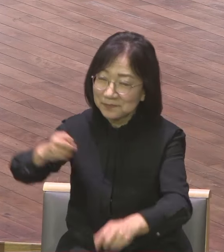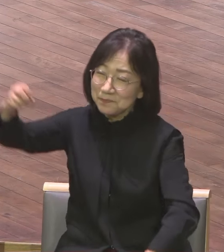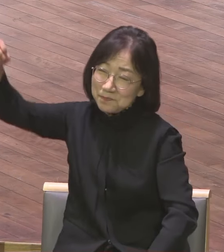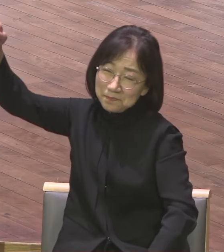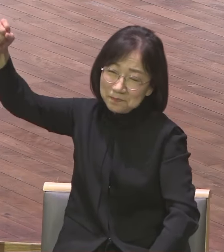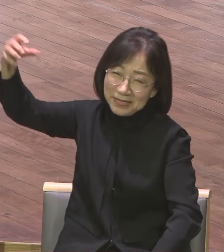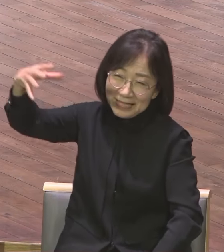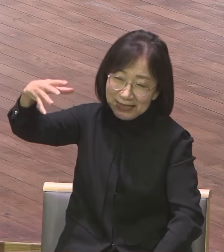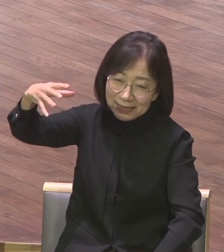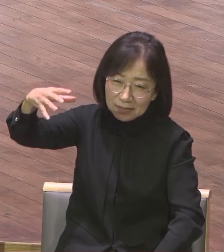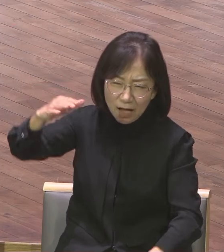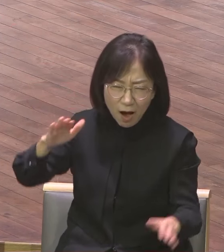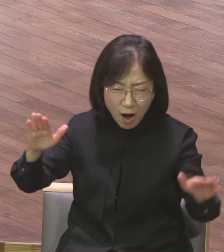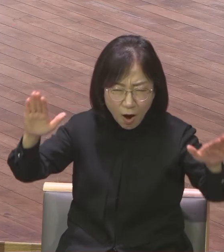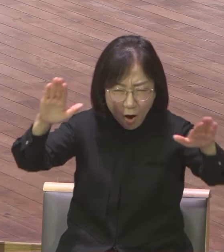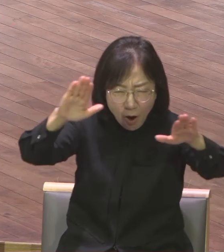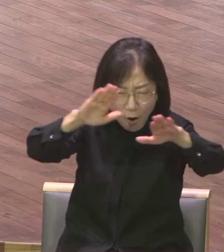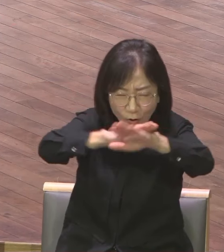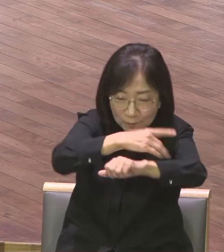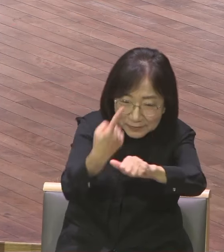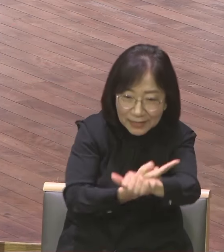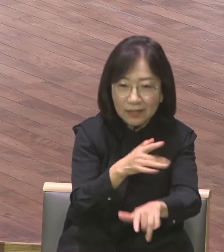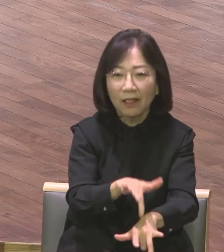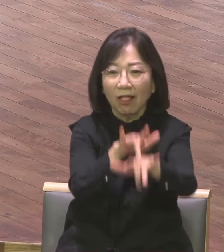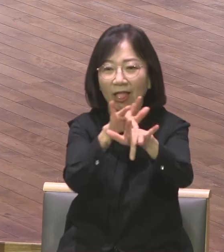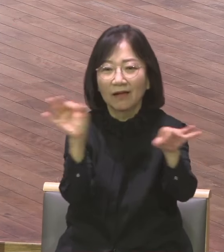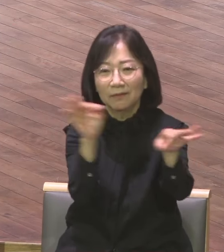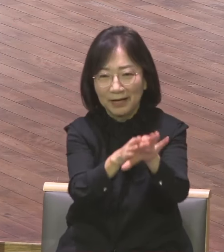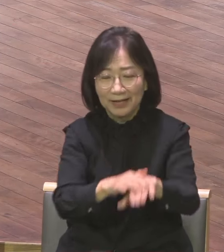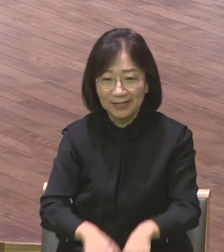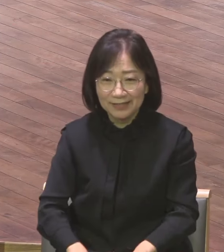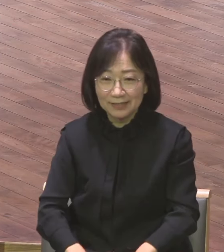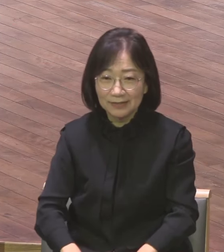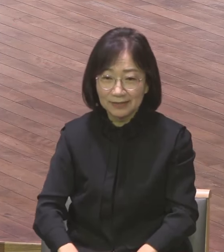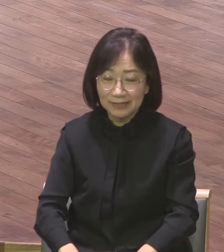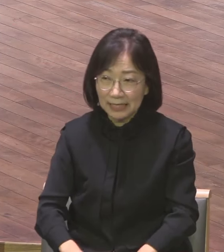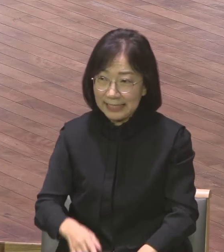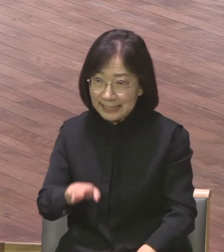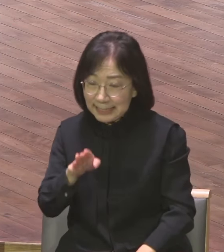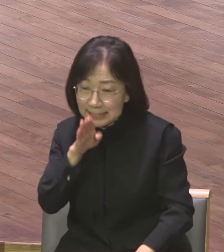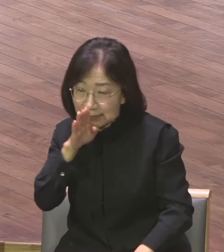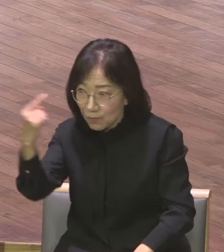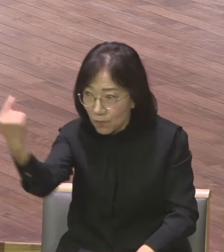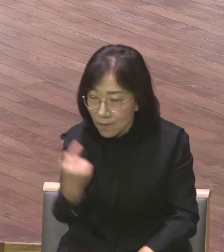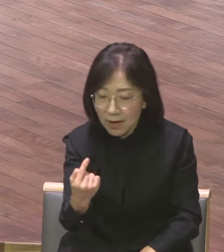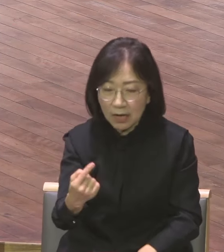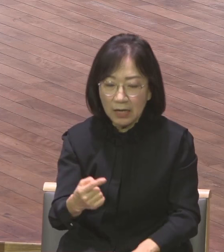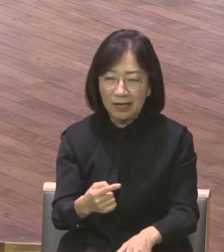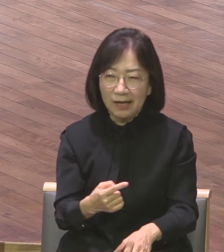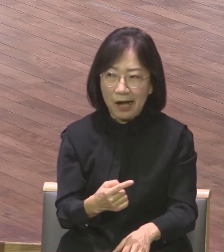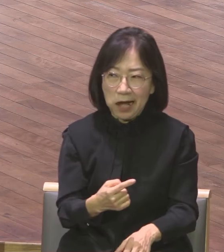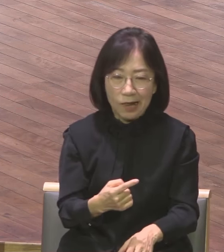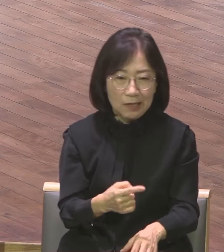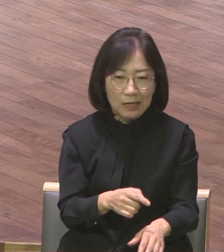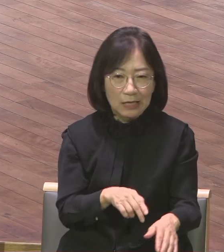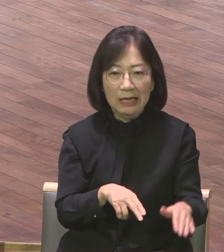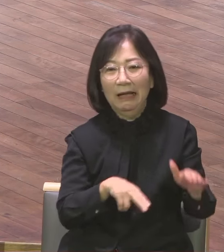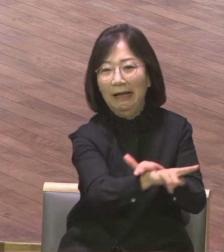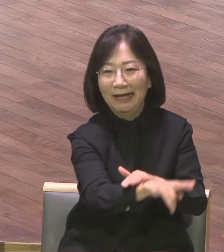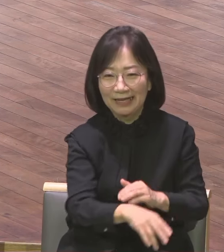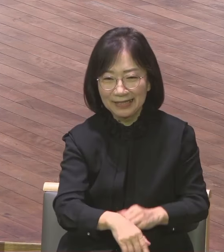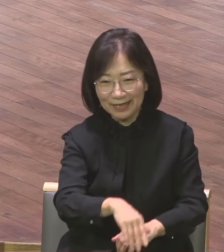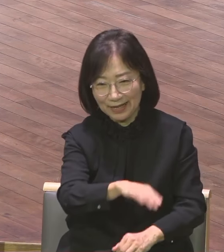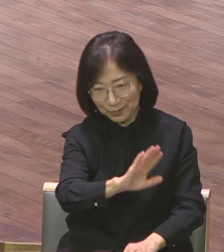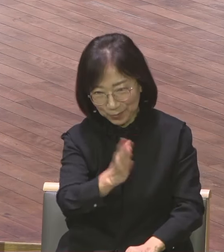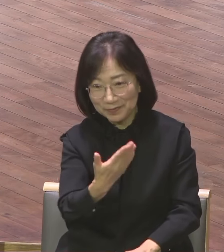있잖아요. 어디 물러가요? 진짜고 가짜는 그냥 물러가게 돼 있잖아요. 진짜면 정말 예수 생명 예수 능력이